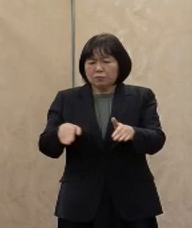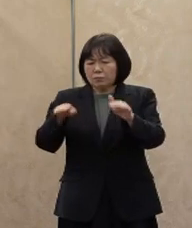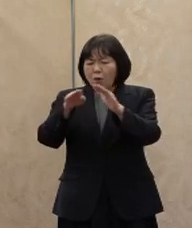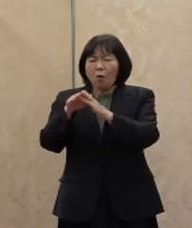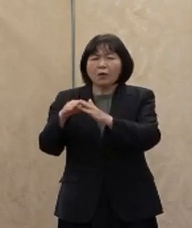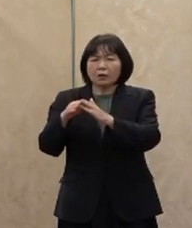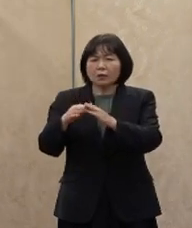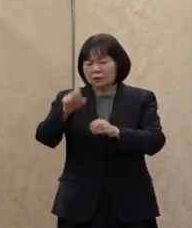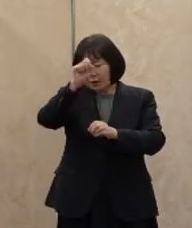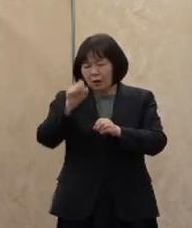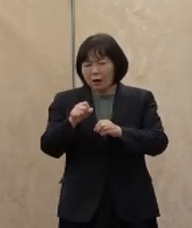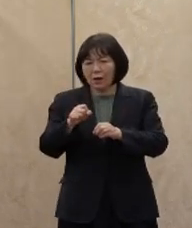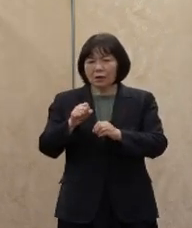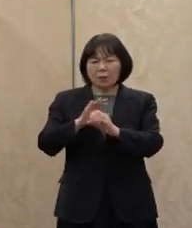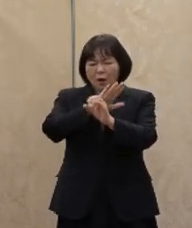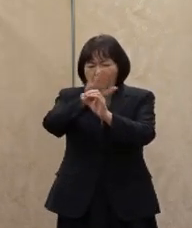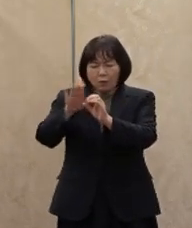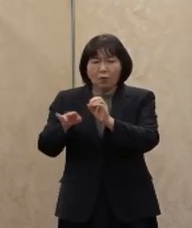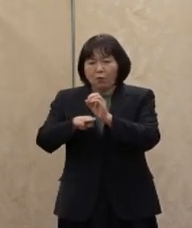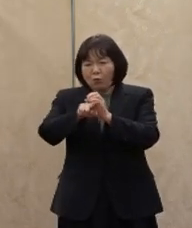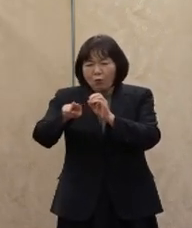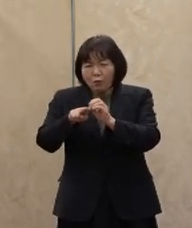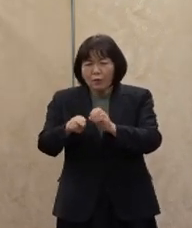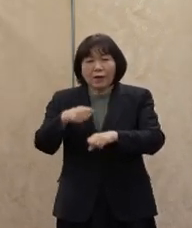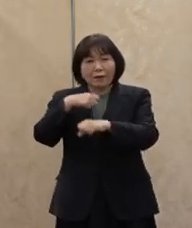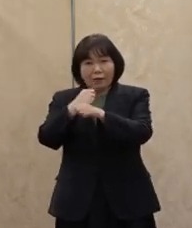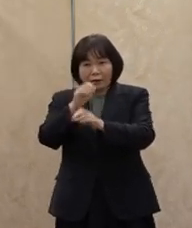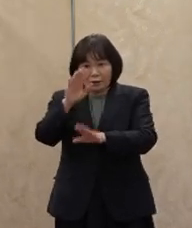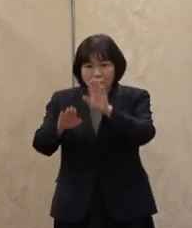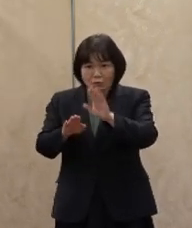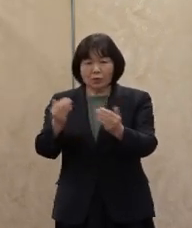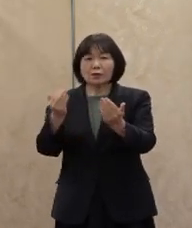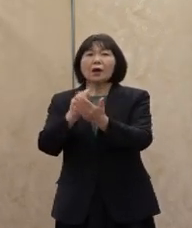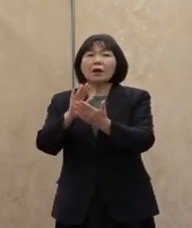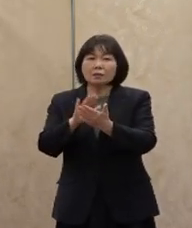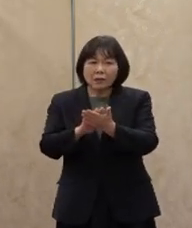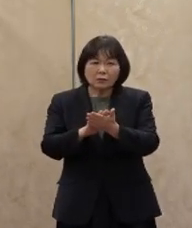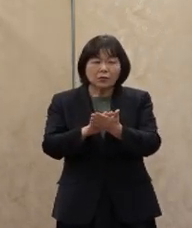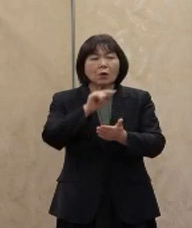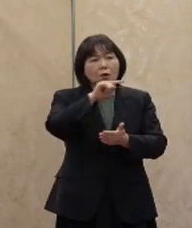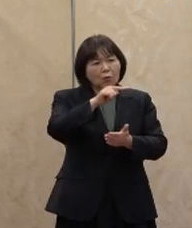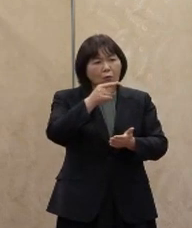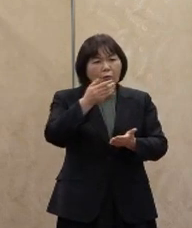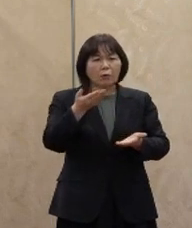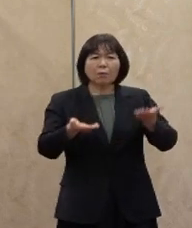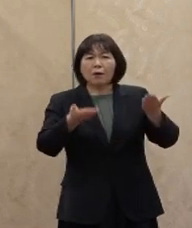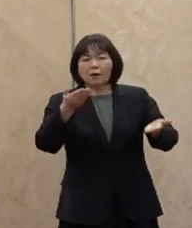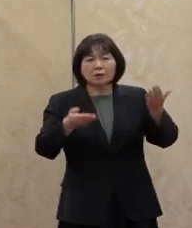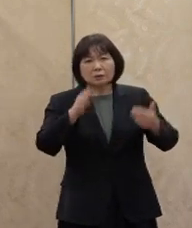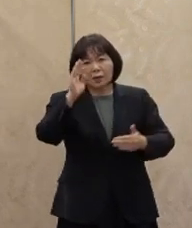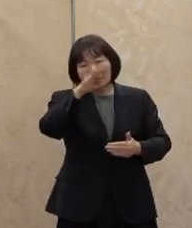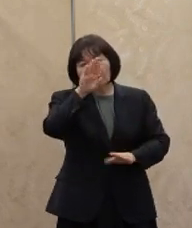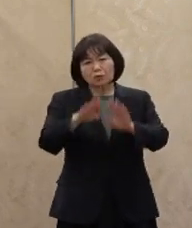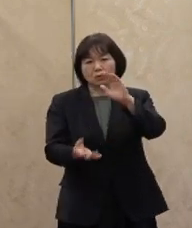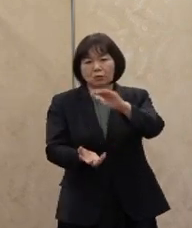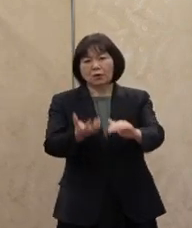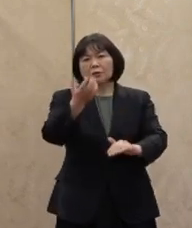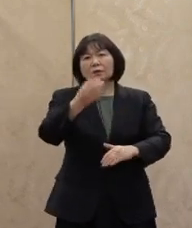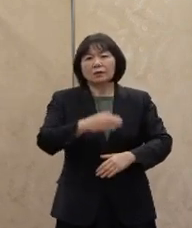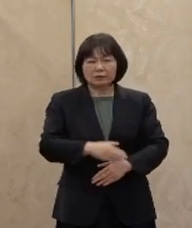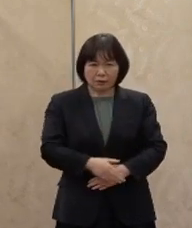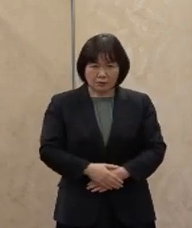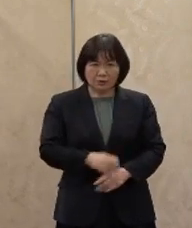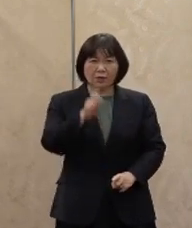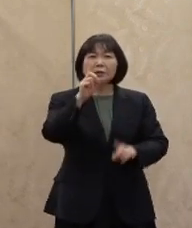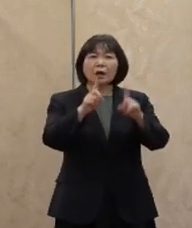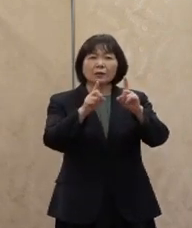とかでぐわっと大病院なんかでは本当にこう回らないような状況になっていると、やっぱりここにアンバランスが必ず生じているので、そういった意味ではそういったなん